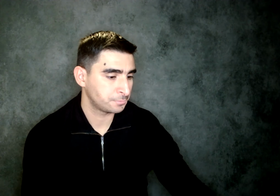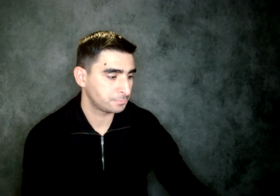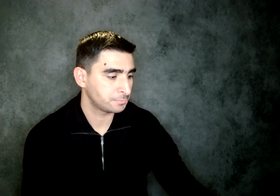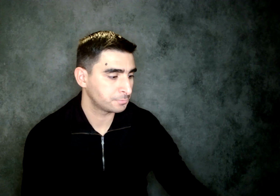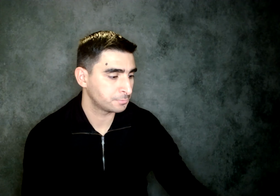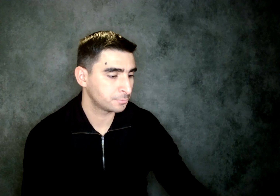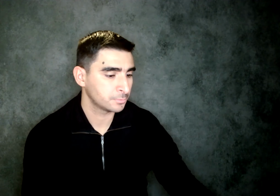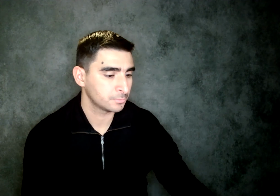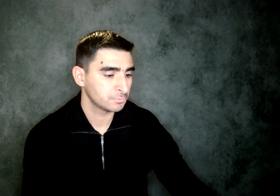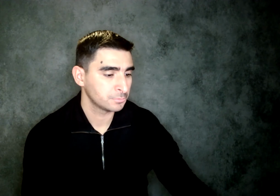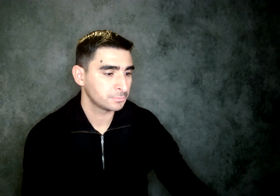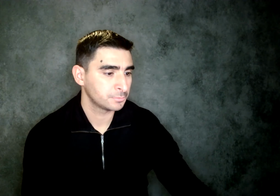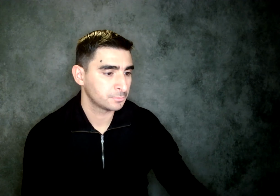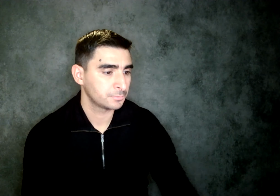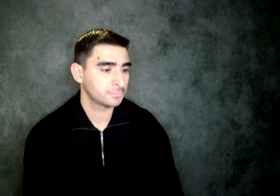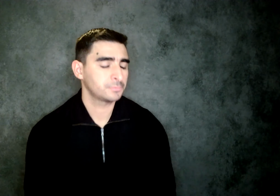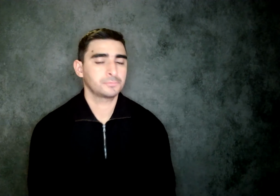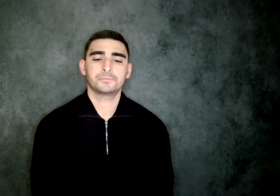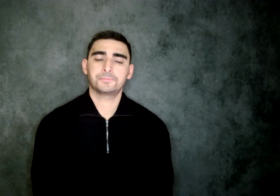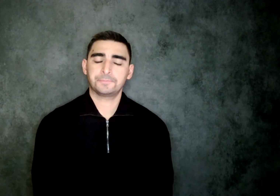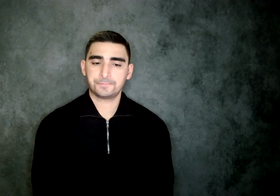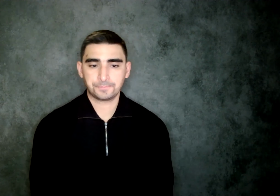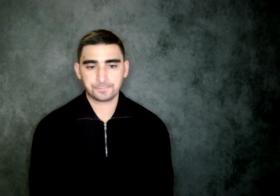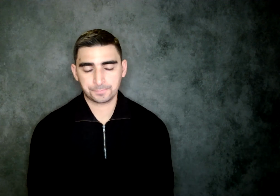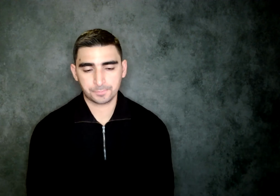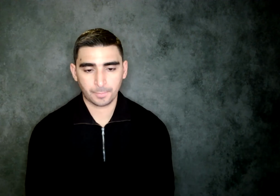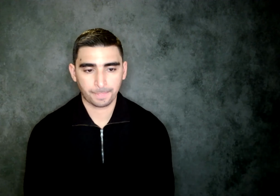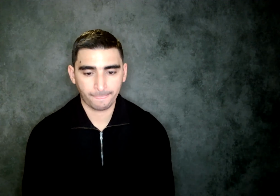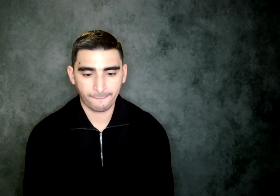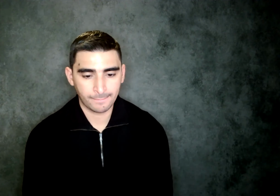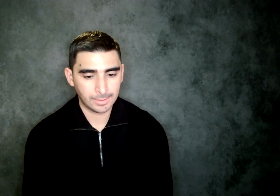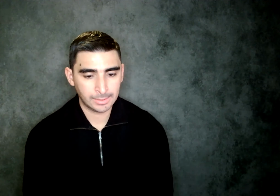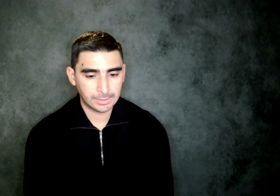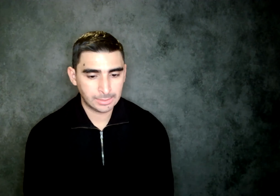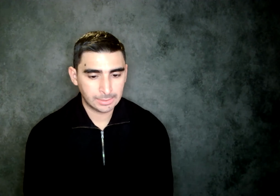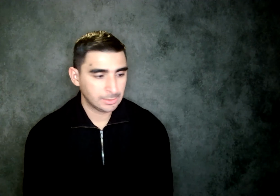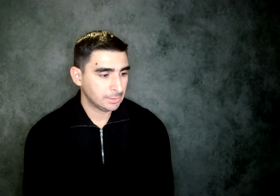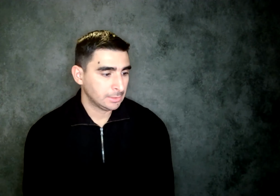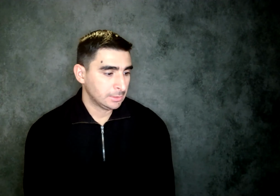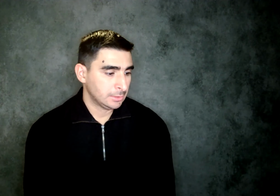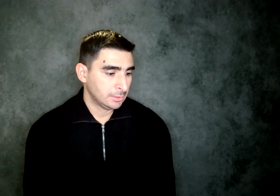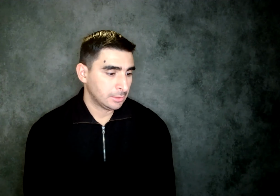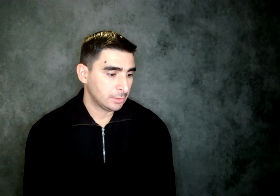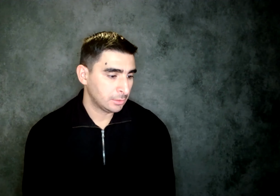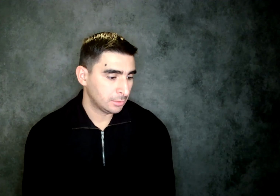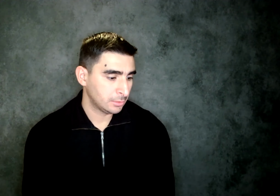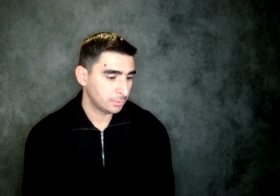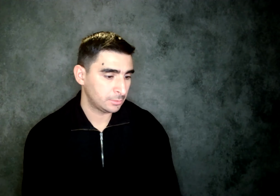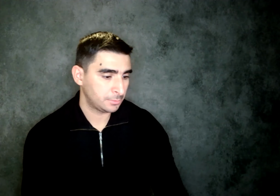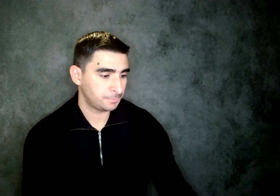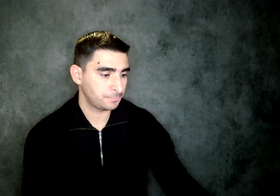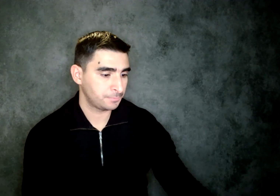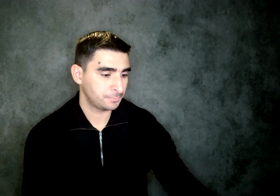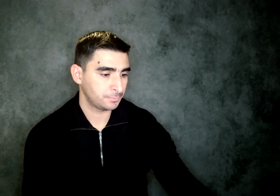toda la información, toda comunicación tenga en cuenta todos los diferentes medios de comunicación